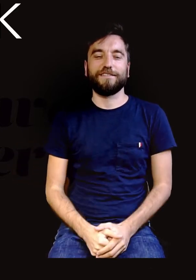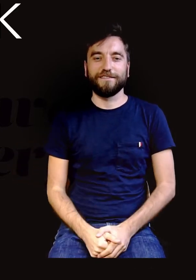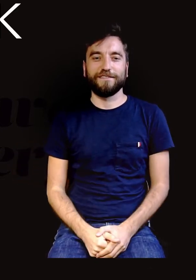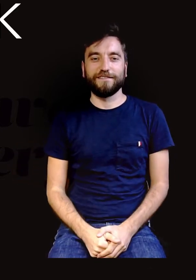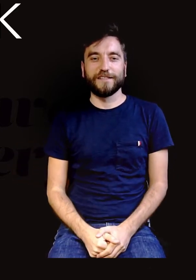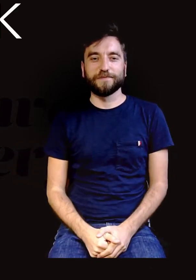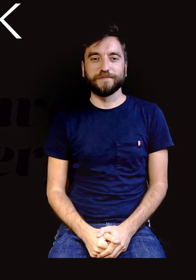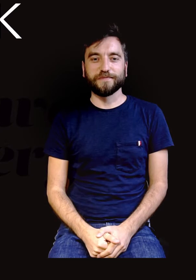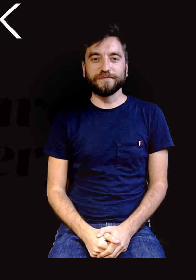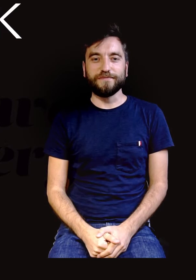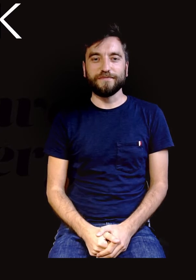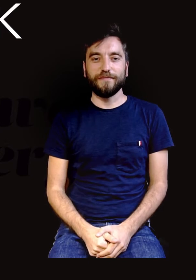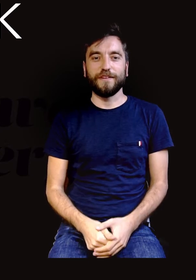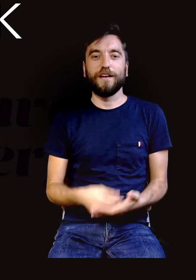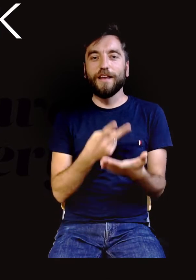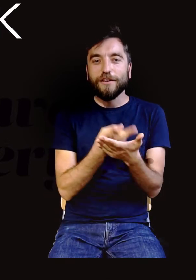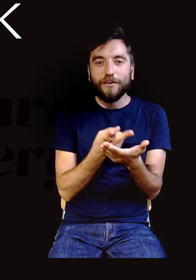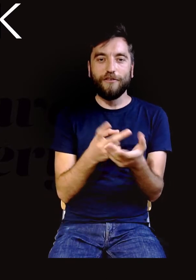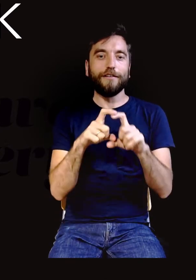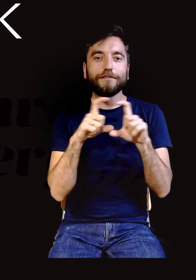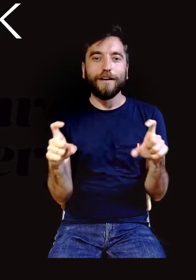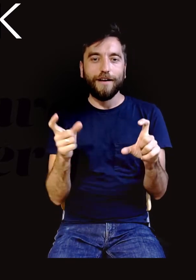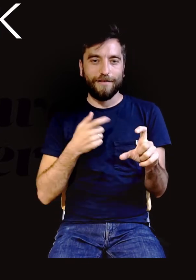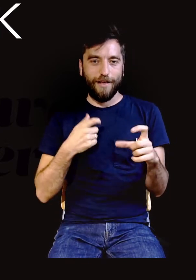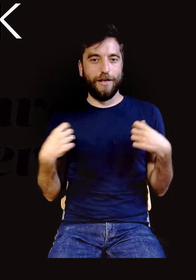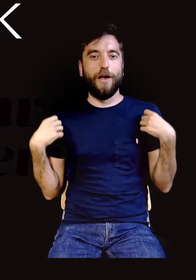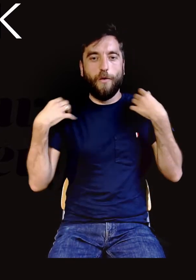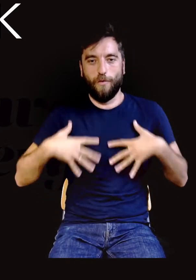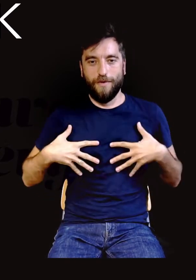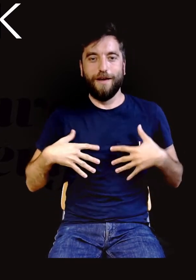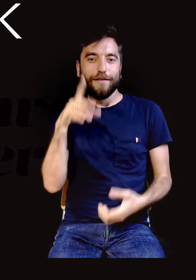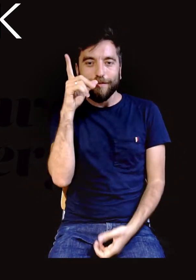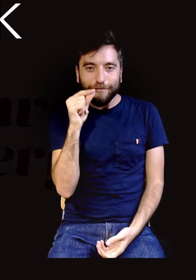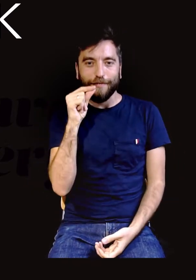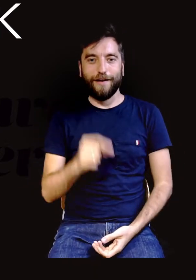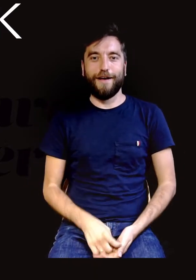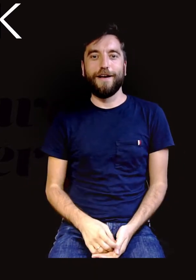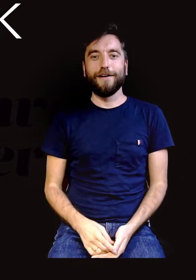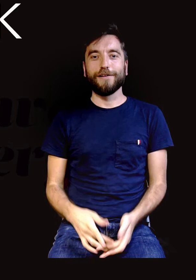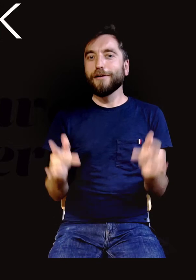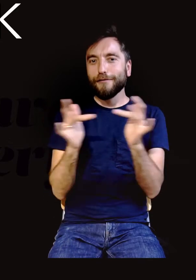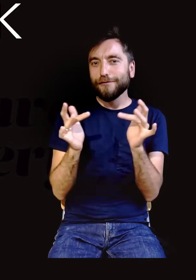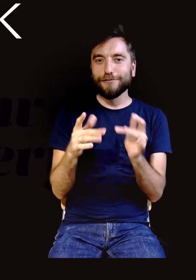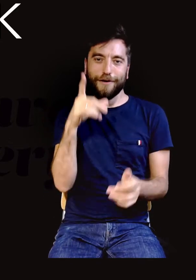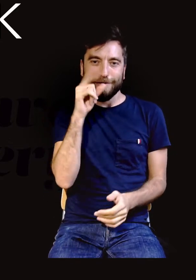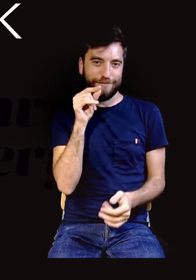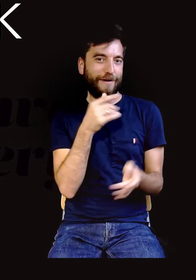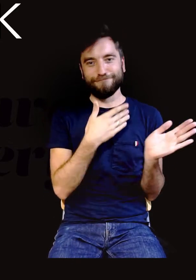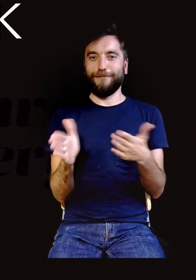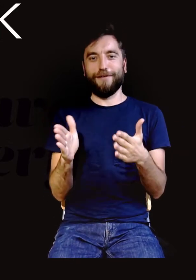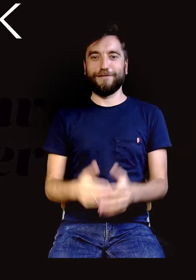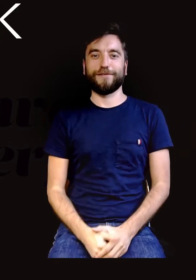takie prymitywne. Jak tylko przychodził czas leżakowania, to ja po prostu od razu piżamka, już łóżeczko